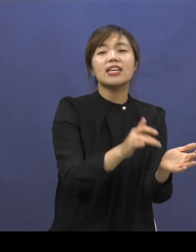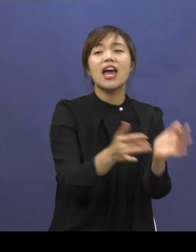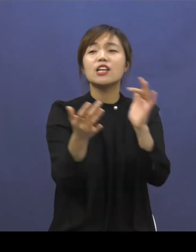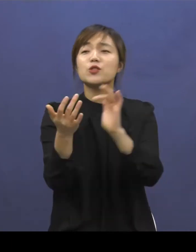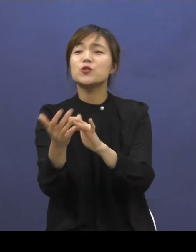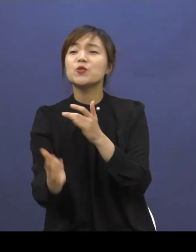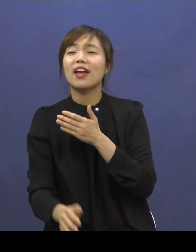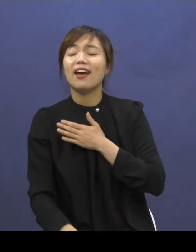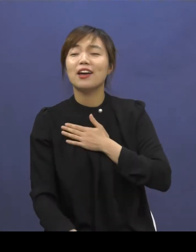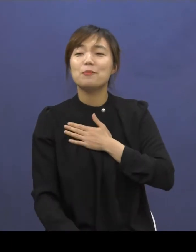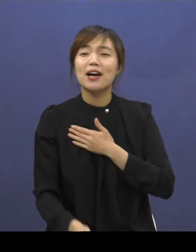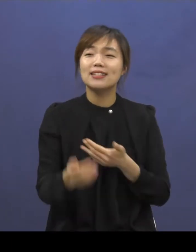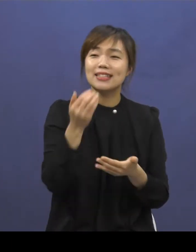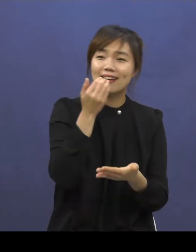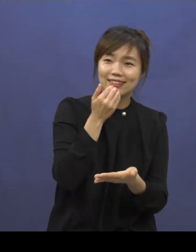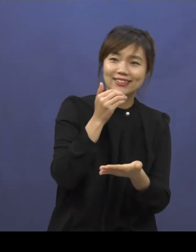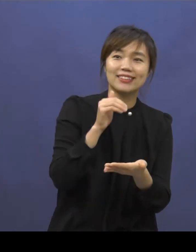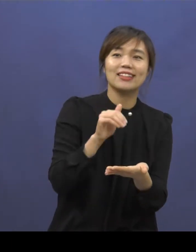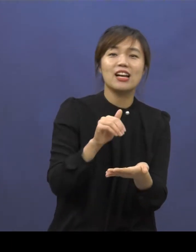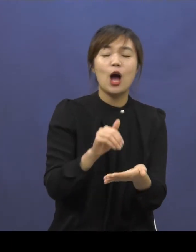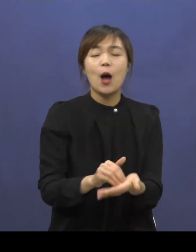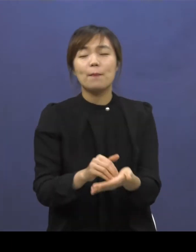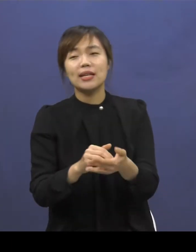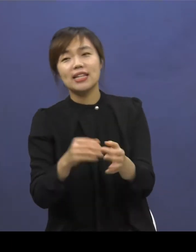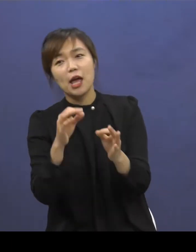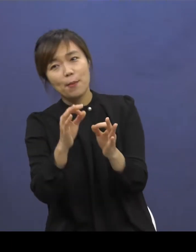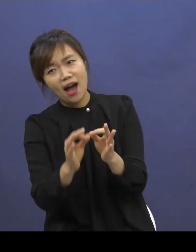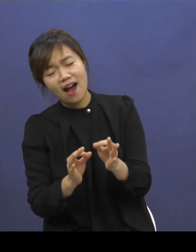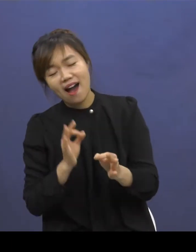예수 내 반성 만세